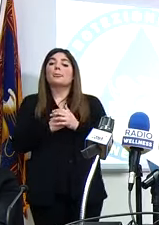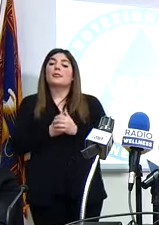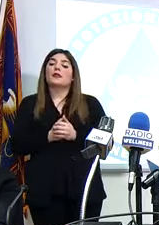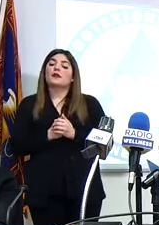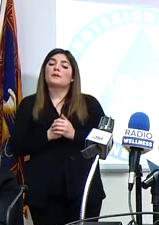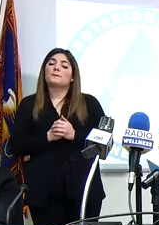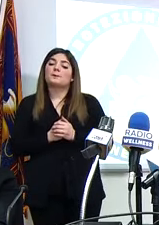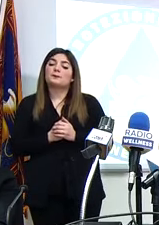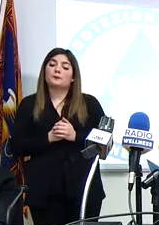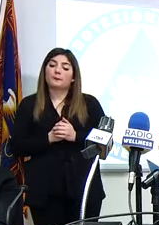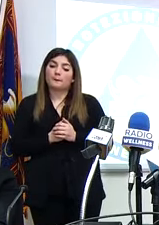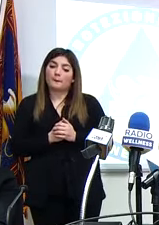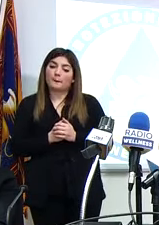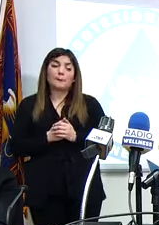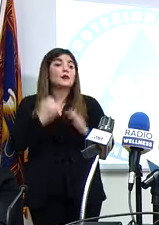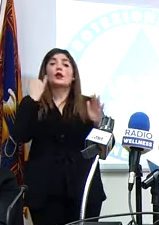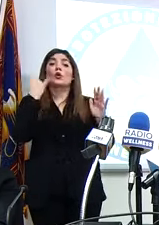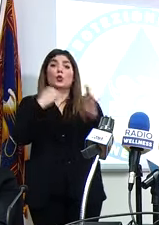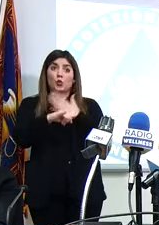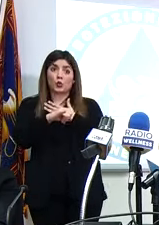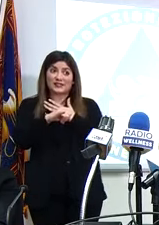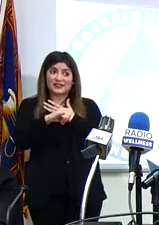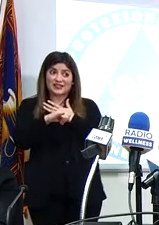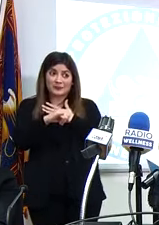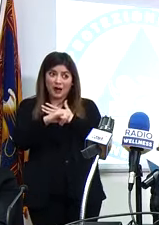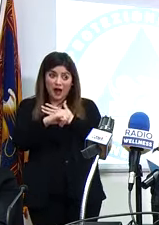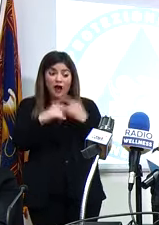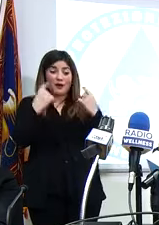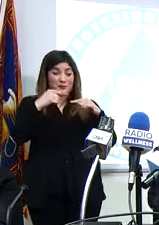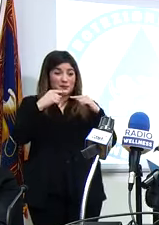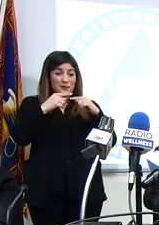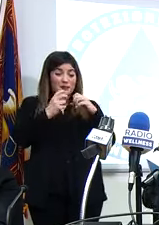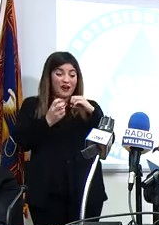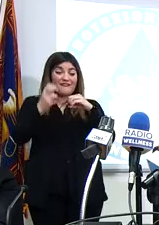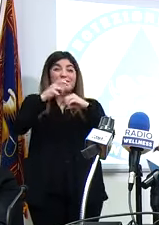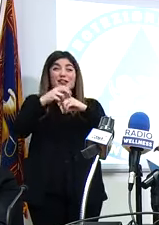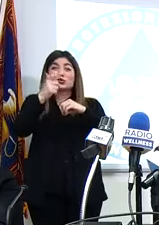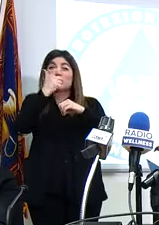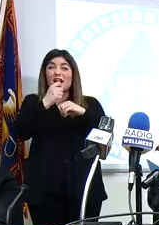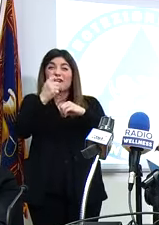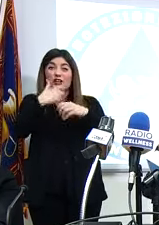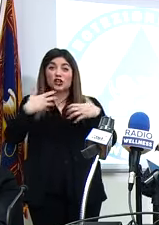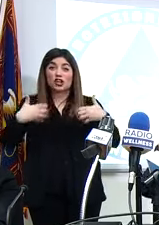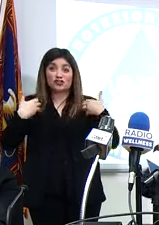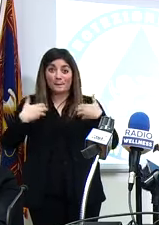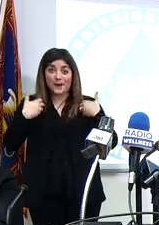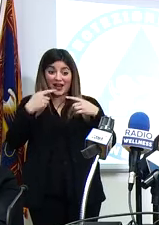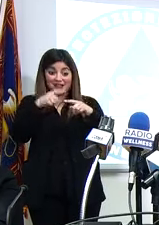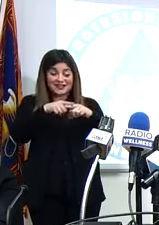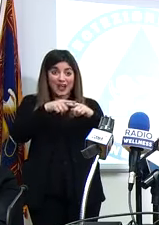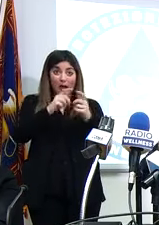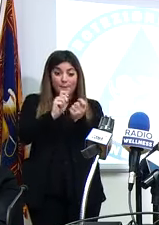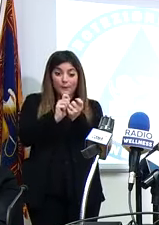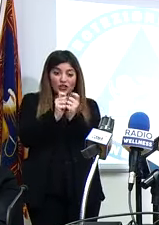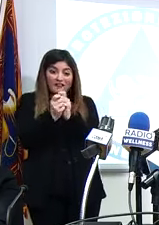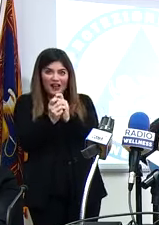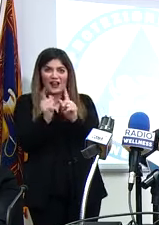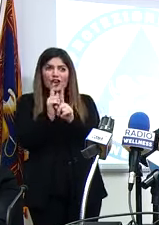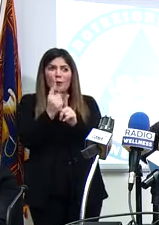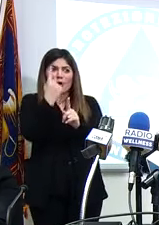che è l'adenovirus del raffreddore dello scimpanzé, modificato per non essere replicante, cioè fa solo un ciclo di